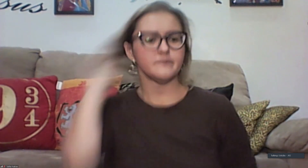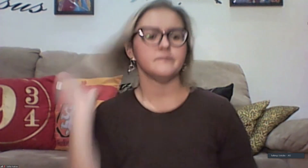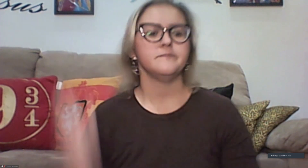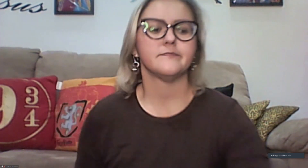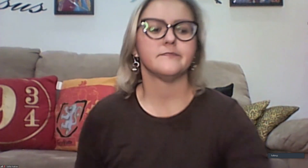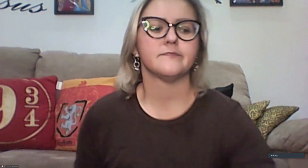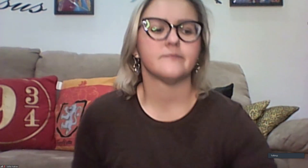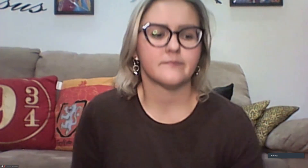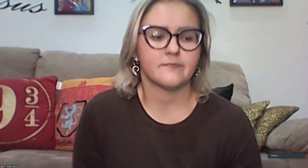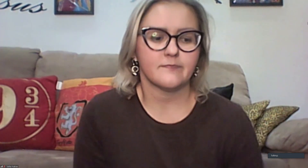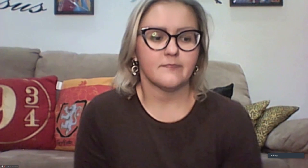Também,